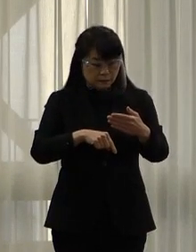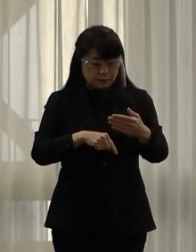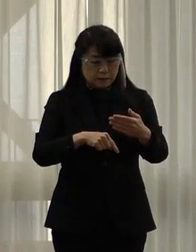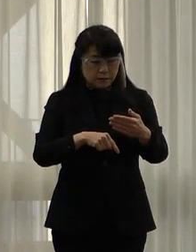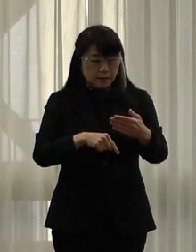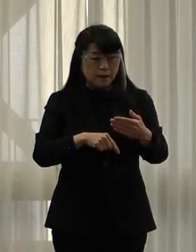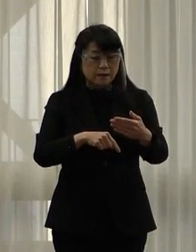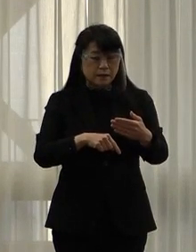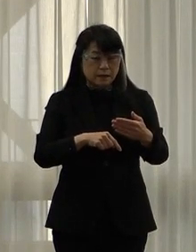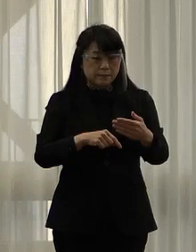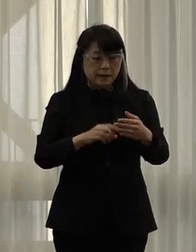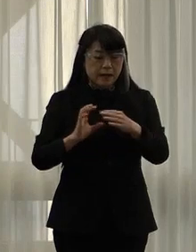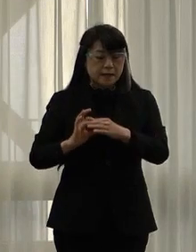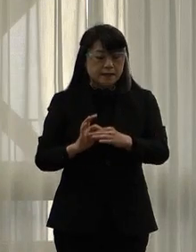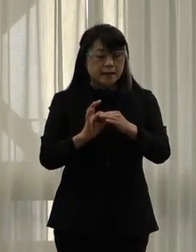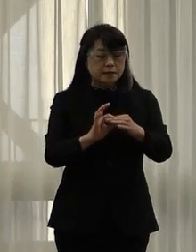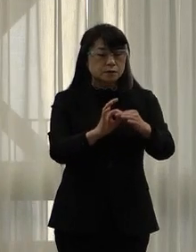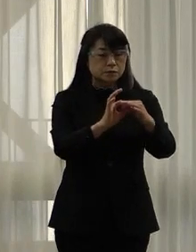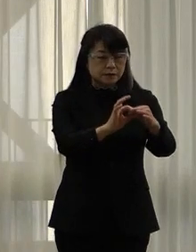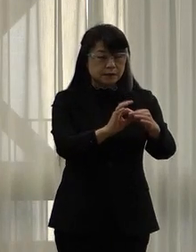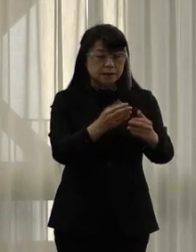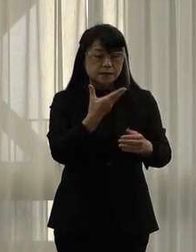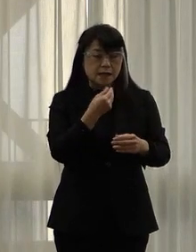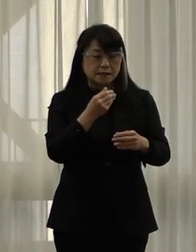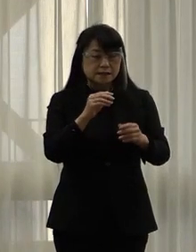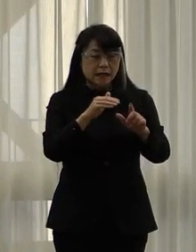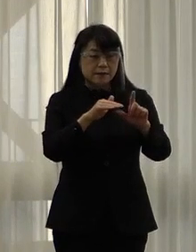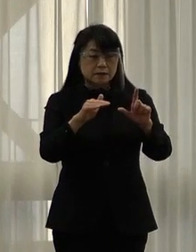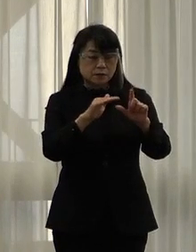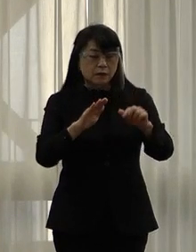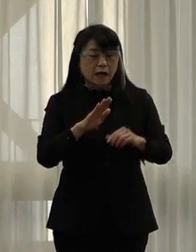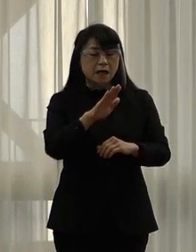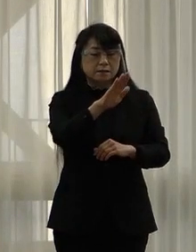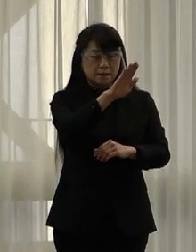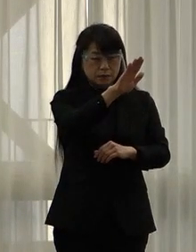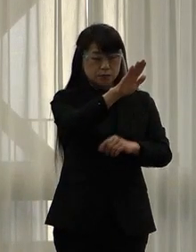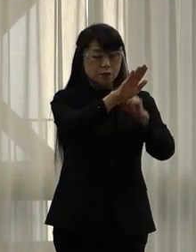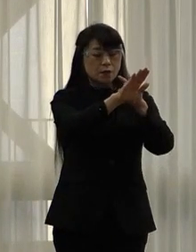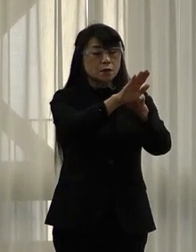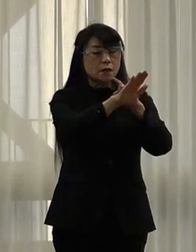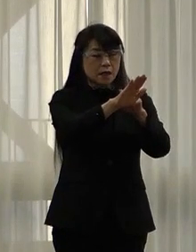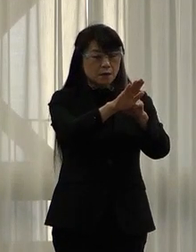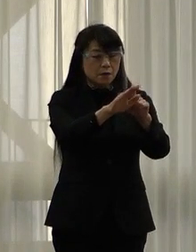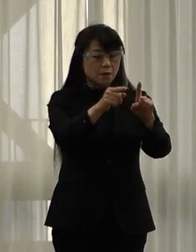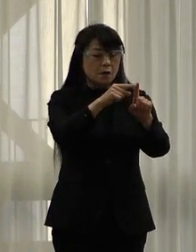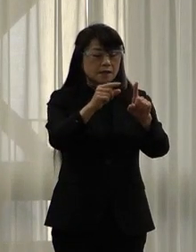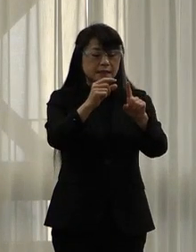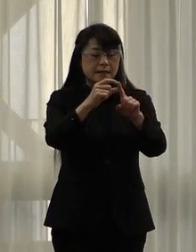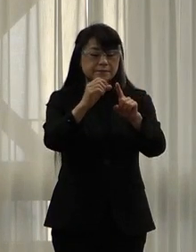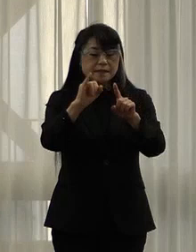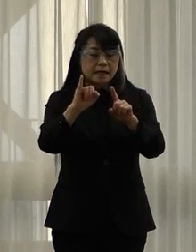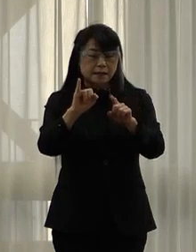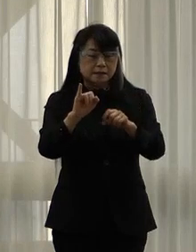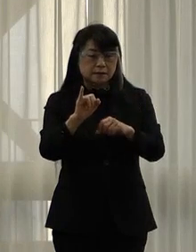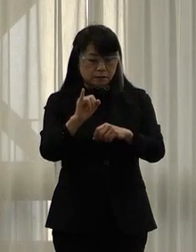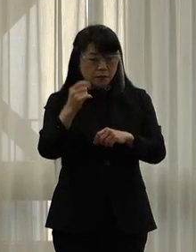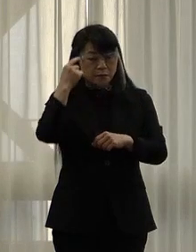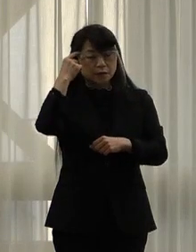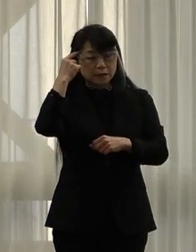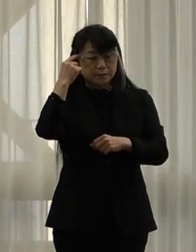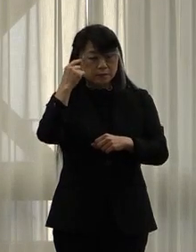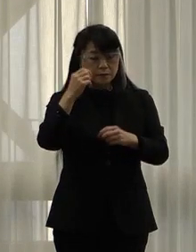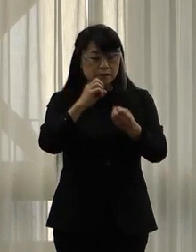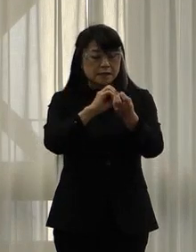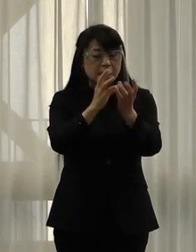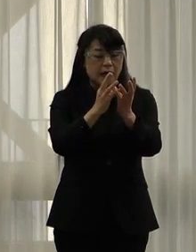にウェルビーイングが上がっていく状態を作り出すという、これを KPI にしています。この花の大きさがどうとか、そういったことは